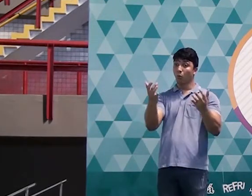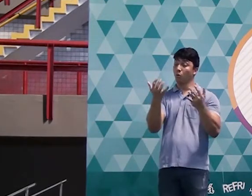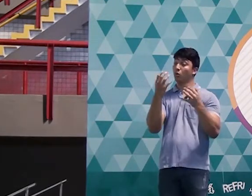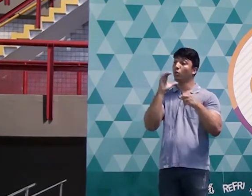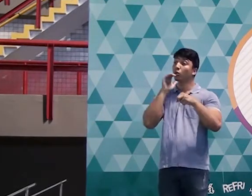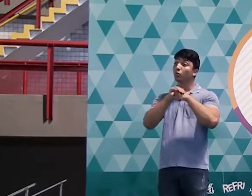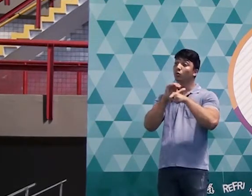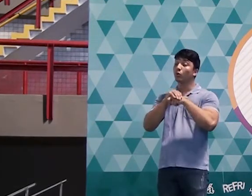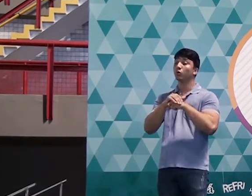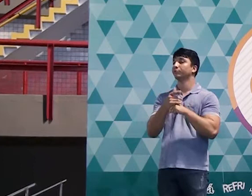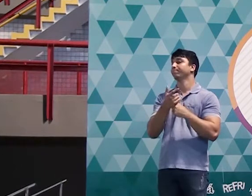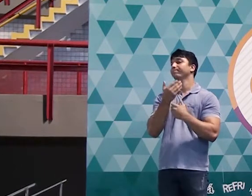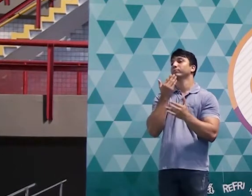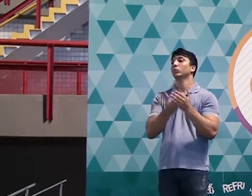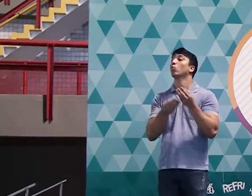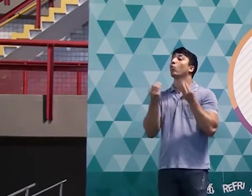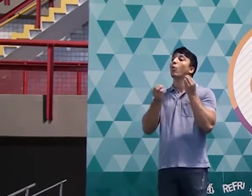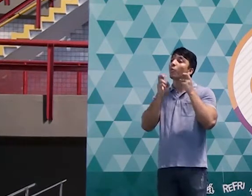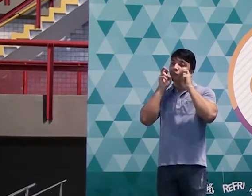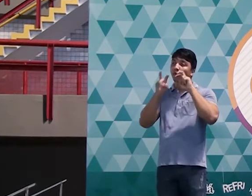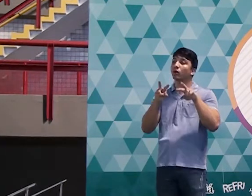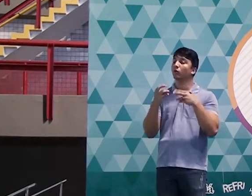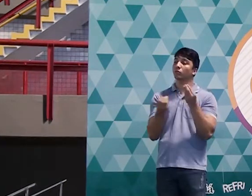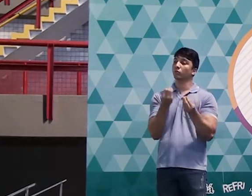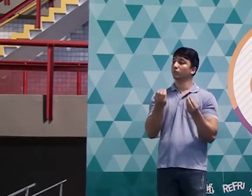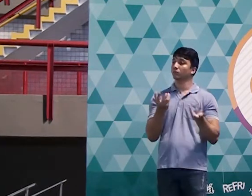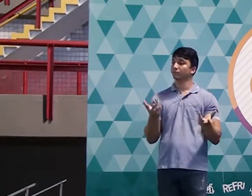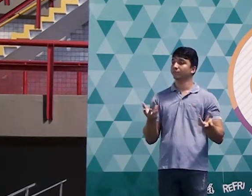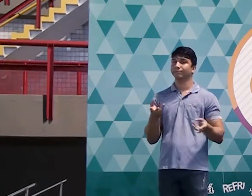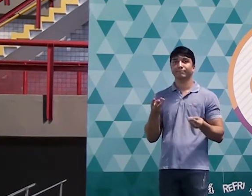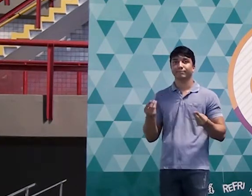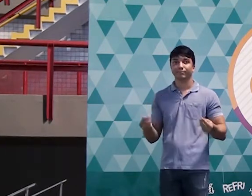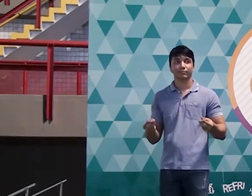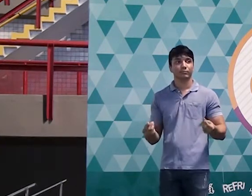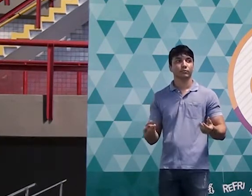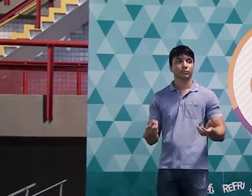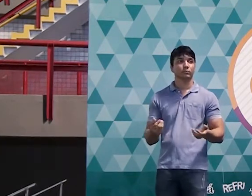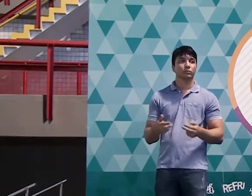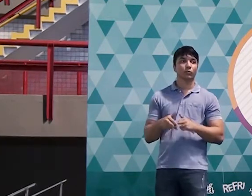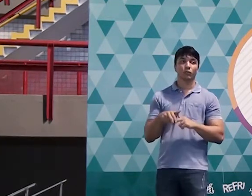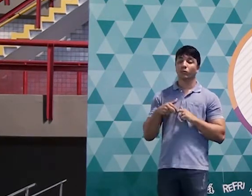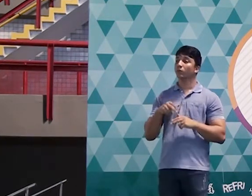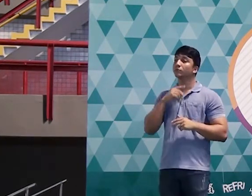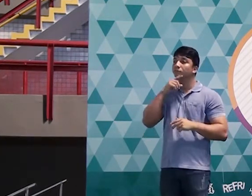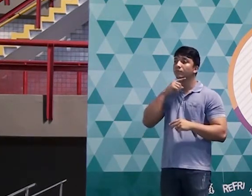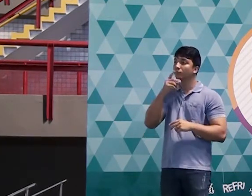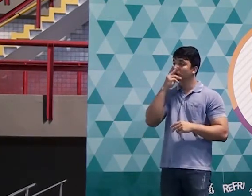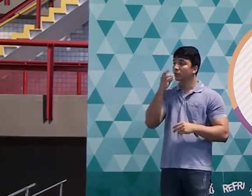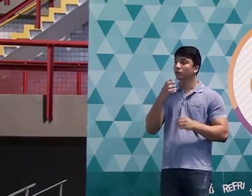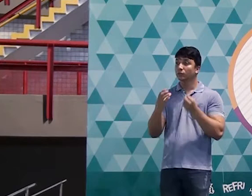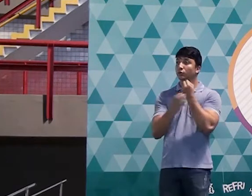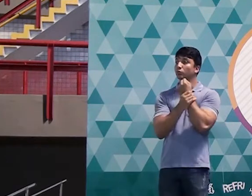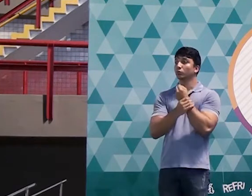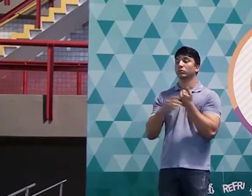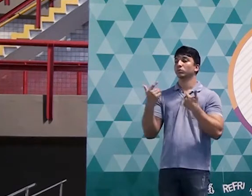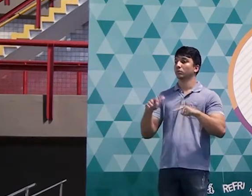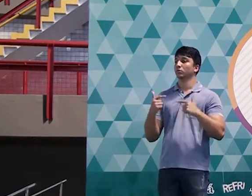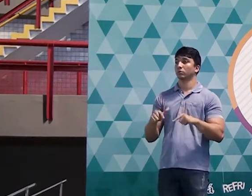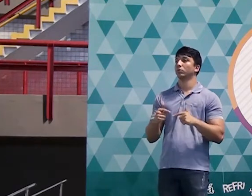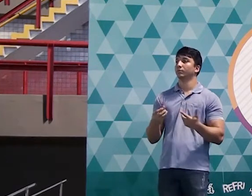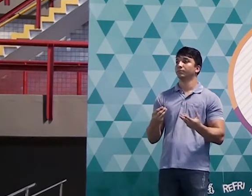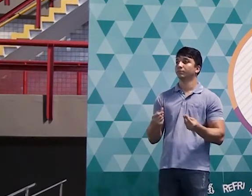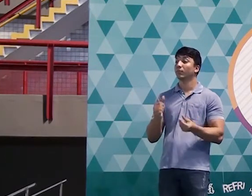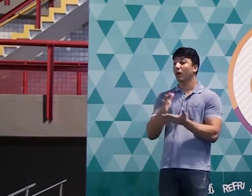noite, danou-se, como é que a gente vai enxergar? Tá bom? Então não era muito seguro, mas é o que a gente